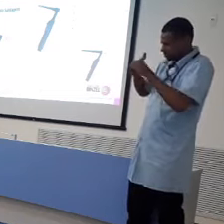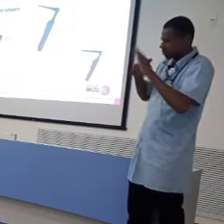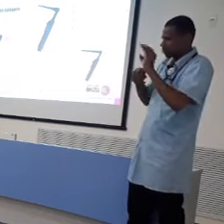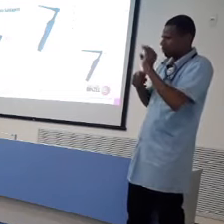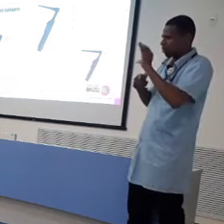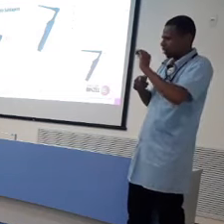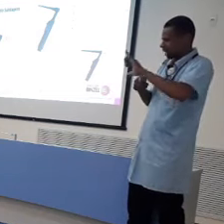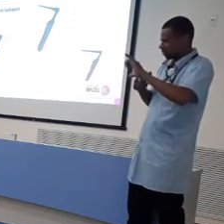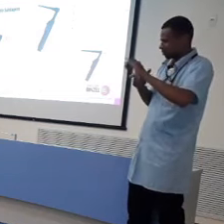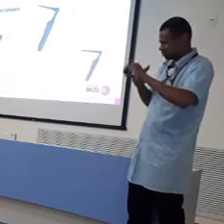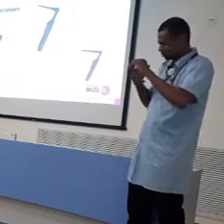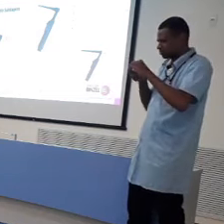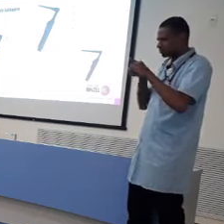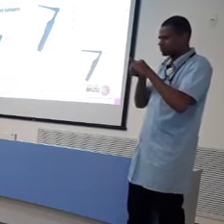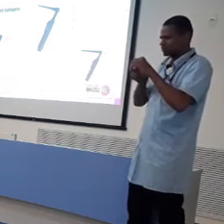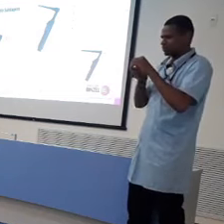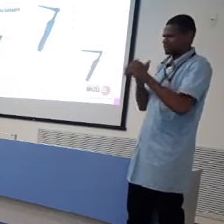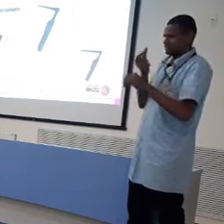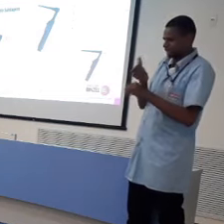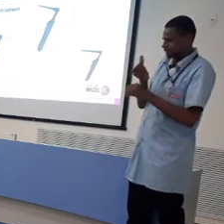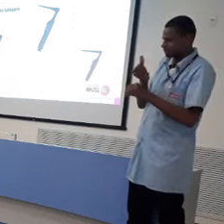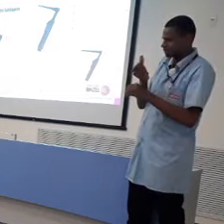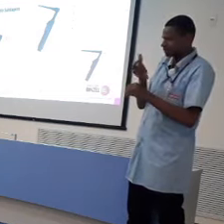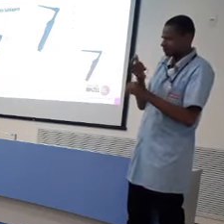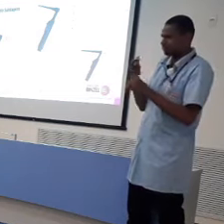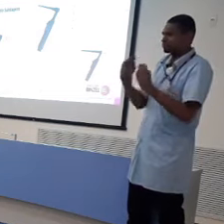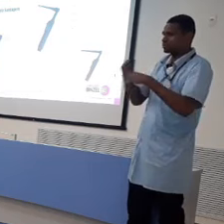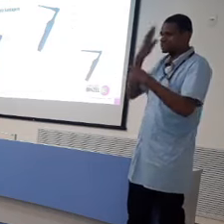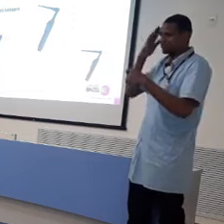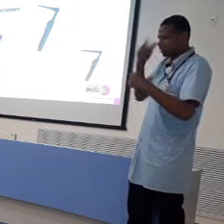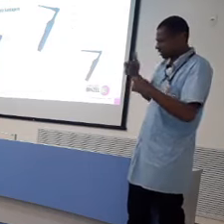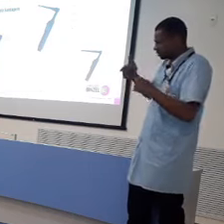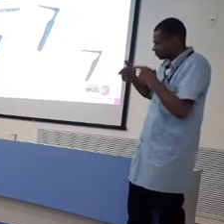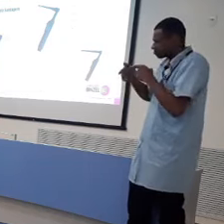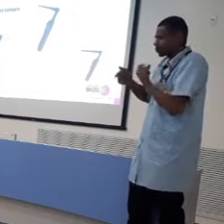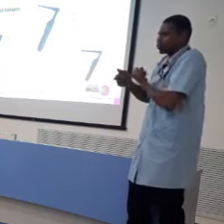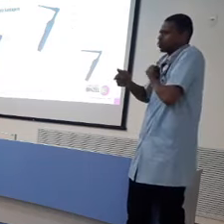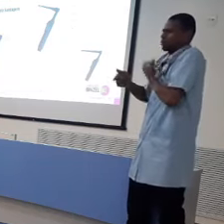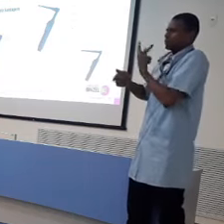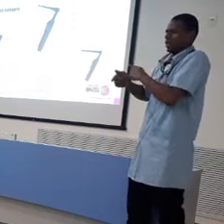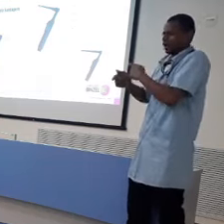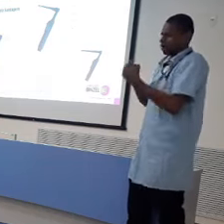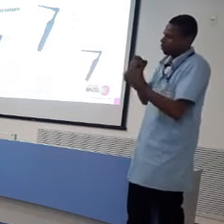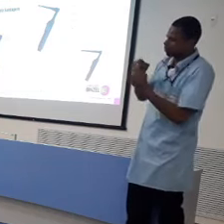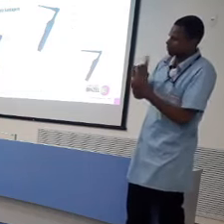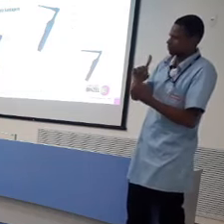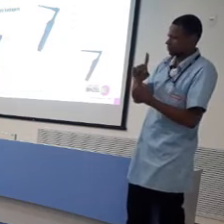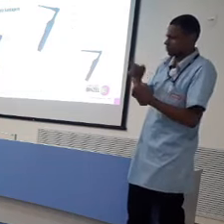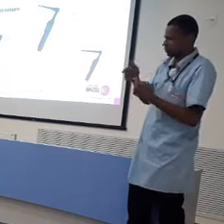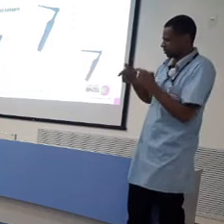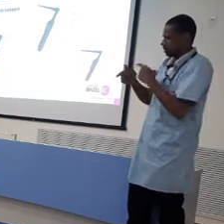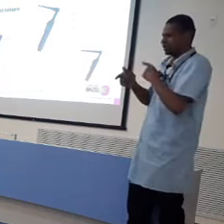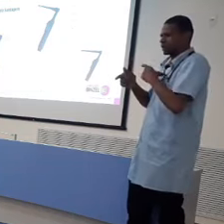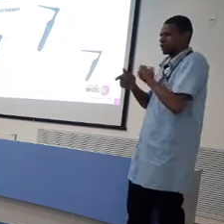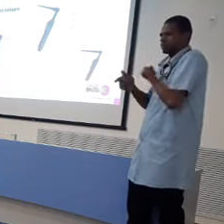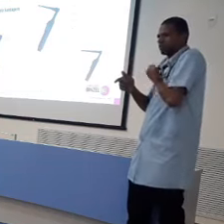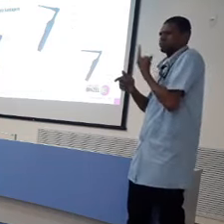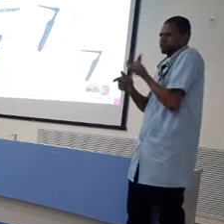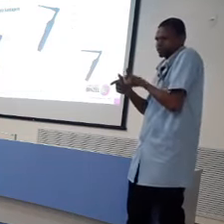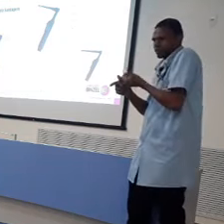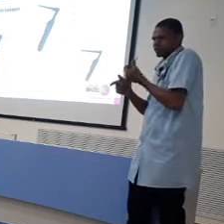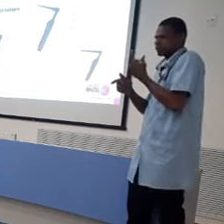tocha. Normalmente está escrito na tocha, tocha 18, tocha 26, tocha 17, né?